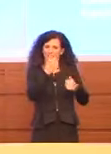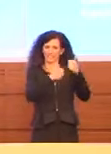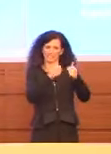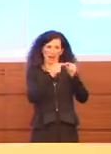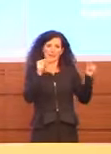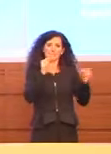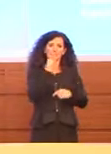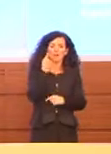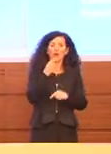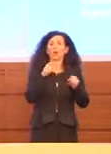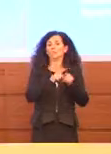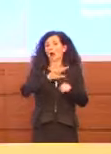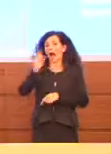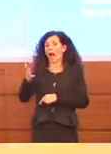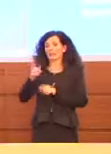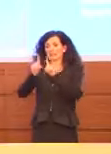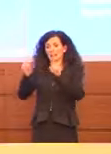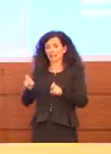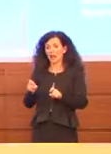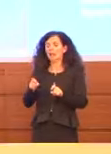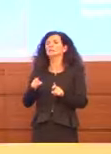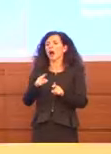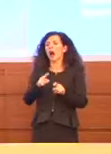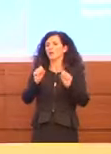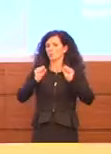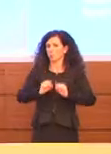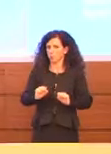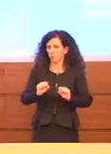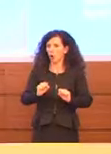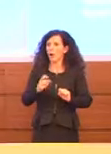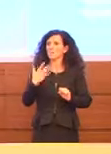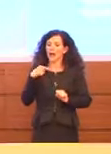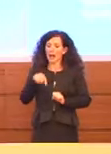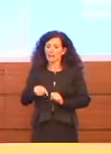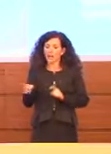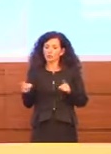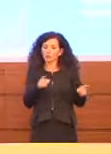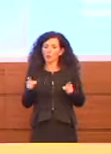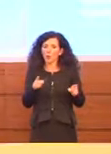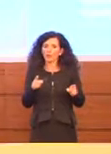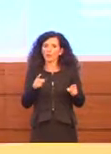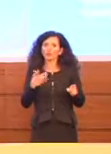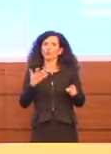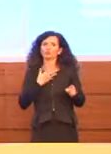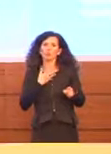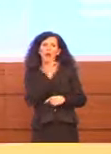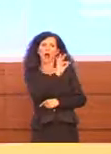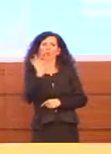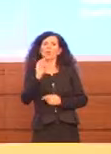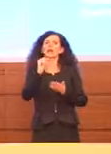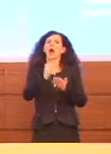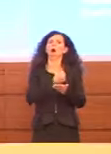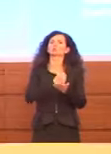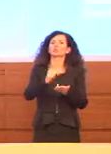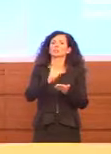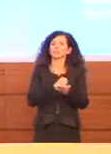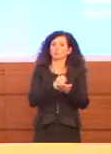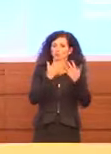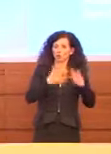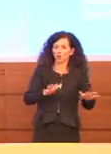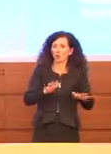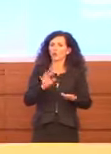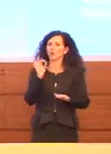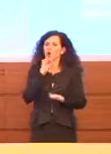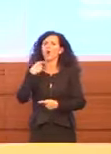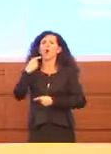legittima al momento non so se ce ne sono di autorizzati e se è una cosa che è già in atto